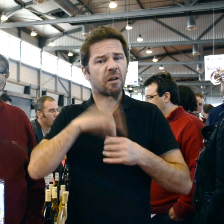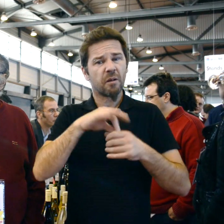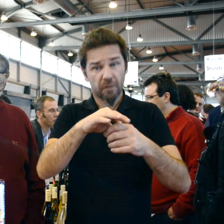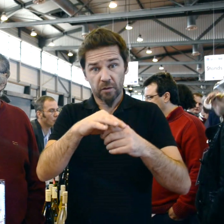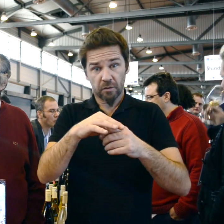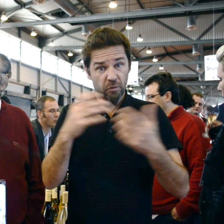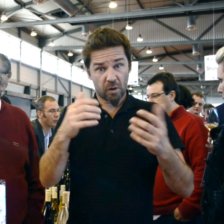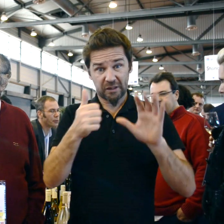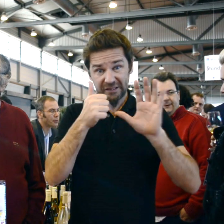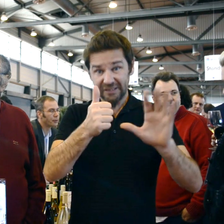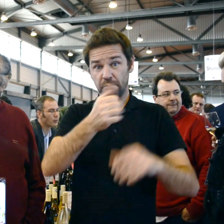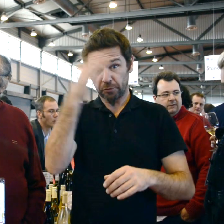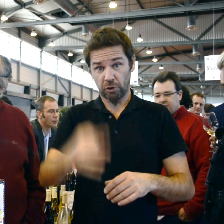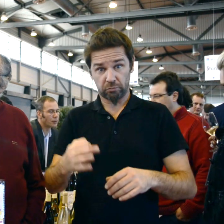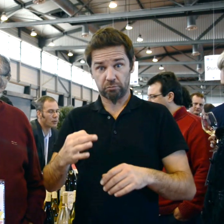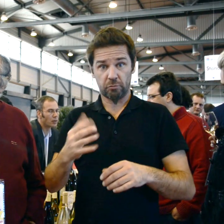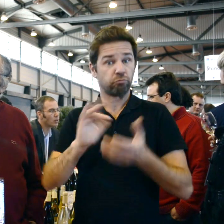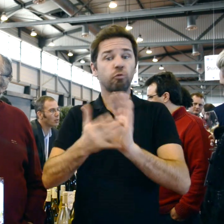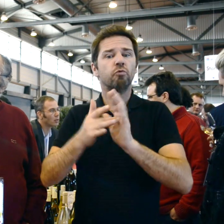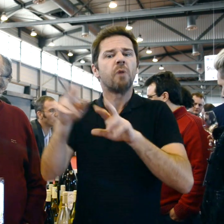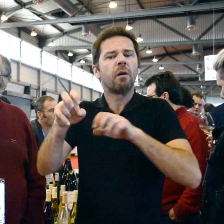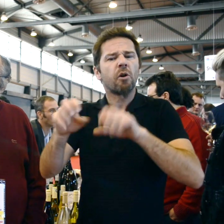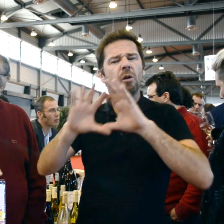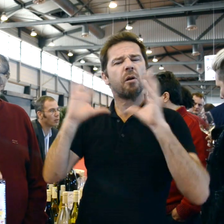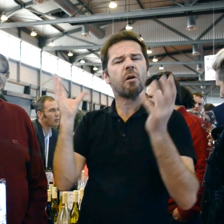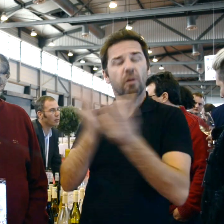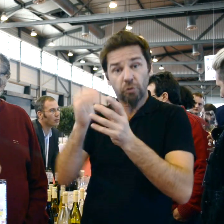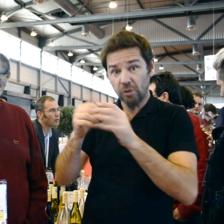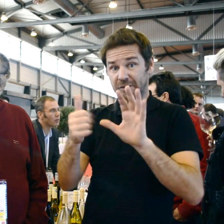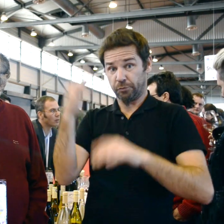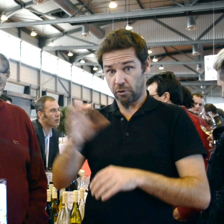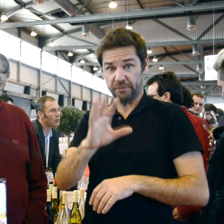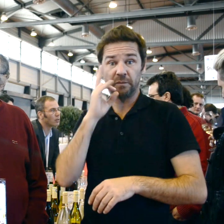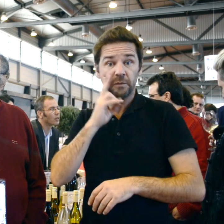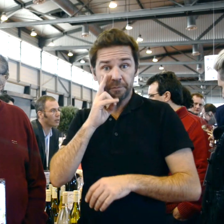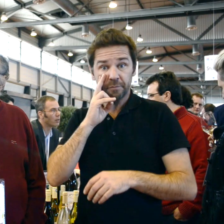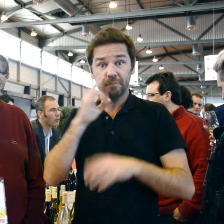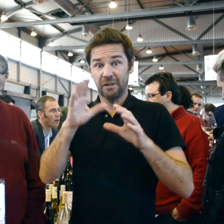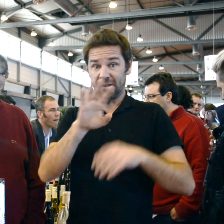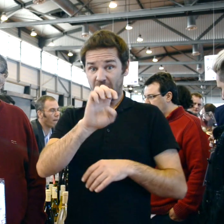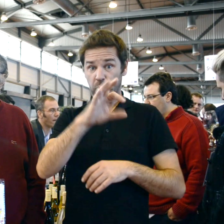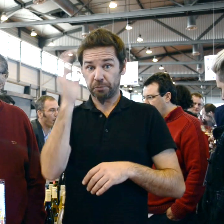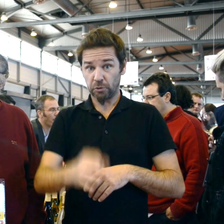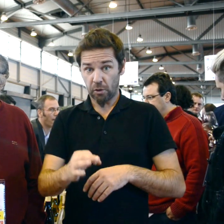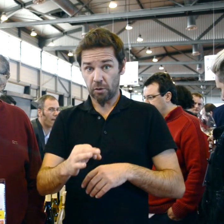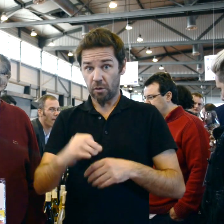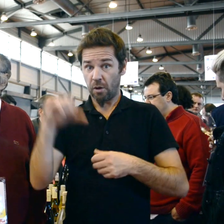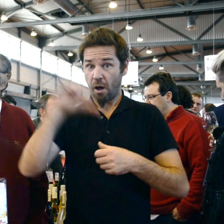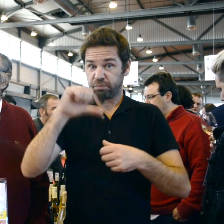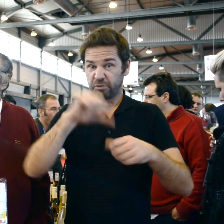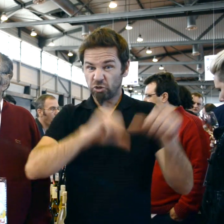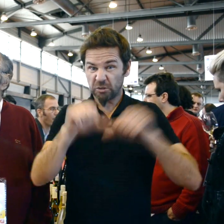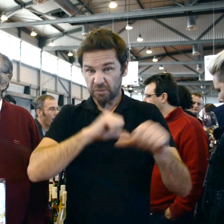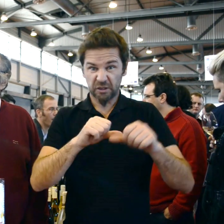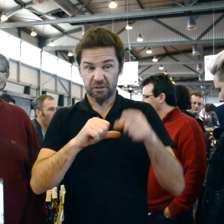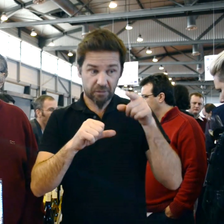territoire cultivé. Et là-dessus, il y a 40% des pesticides vendus en France qui sont utilisés. Donc c'est quand